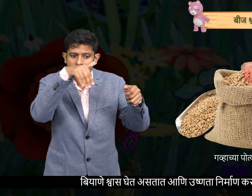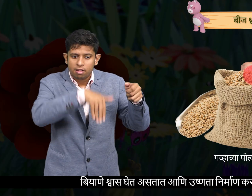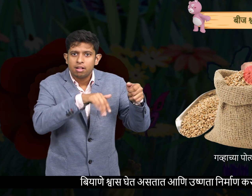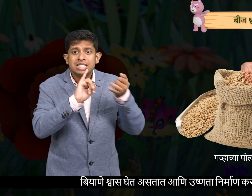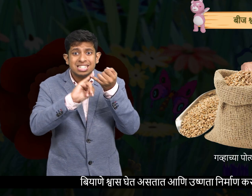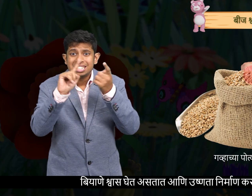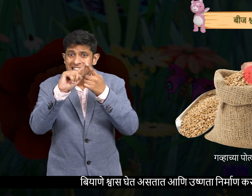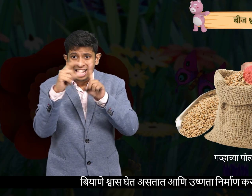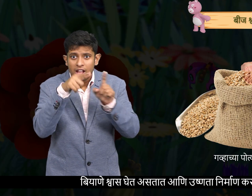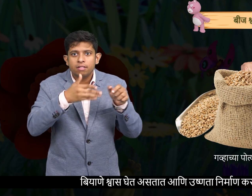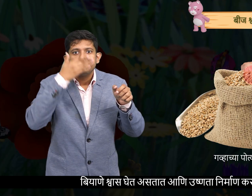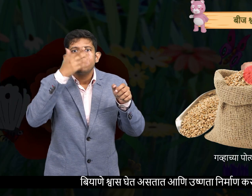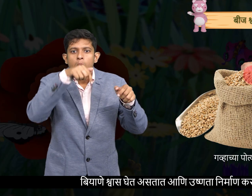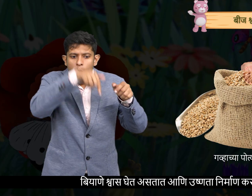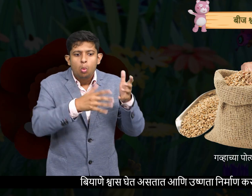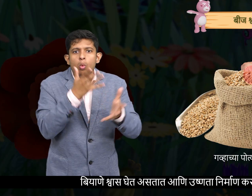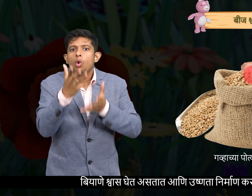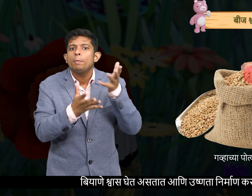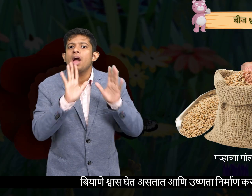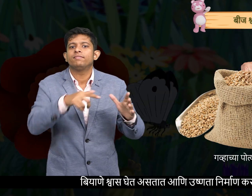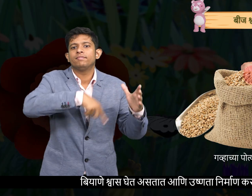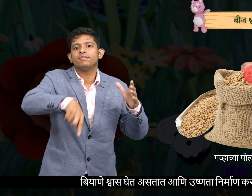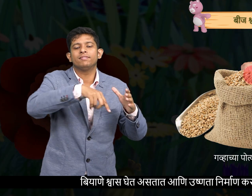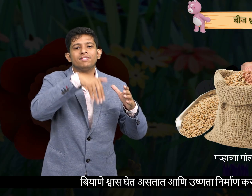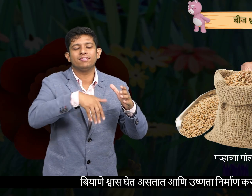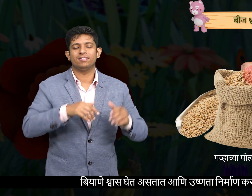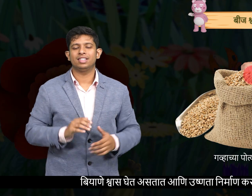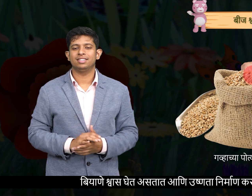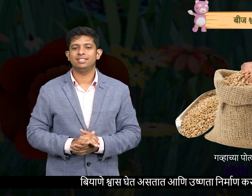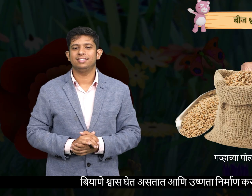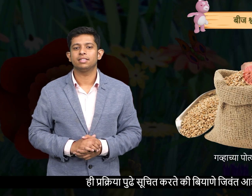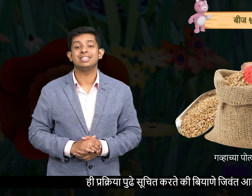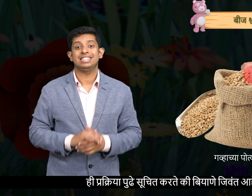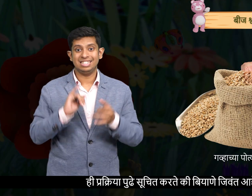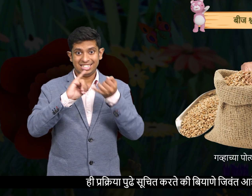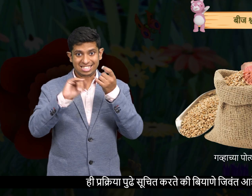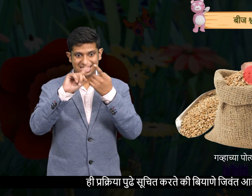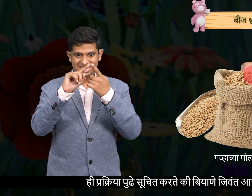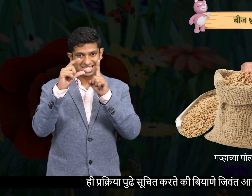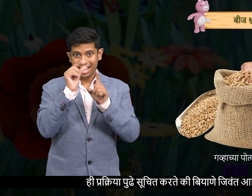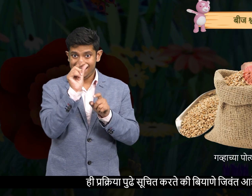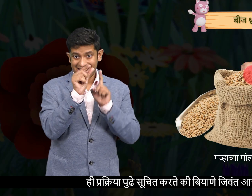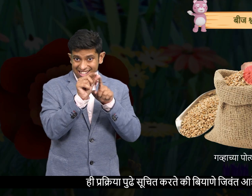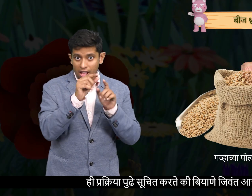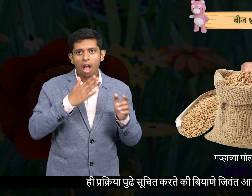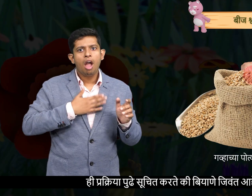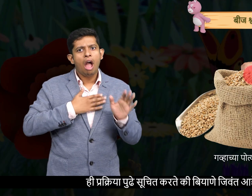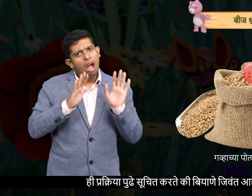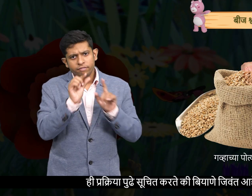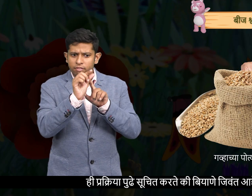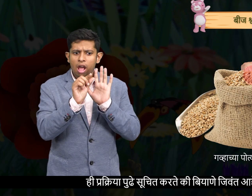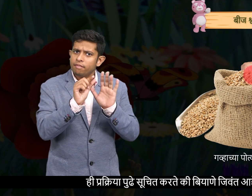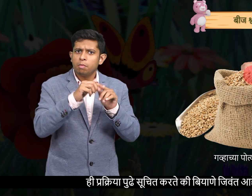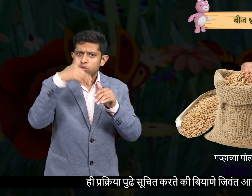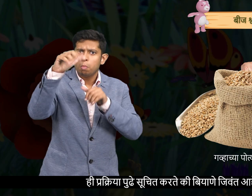बियाणे श्वास घेत असतात आणि उष्णता निर्माण करतात. ही प्रक्रिया पुढे सूचित